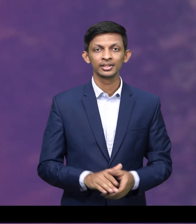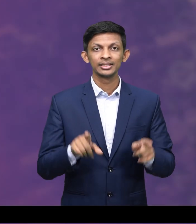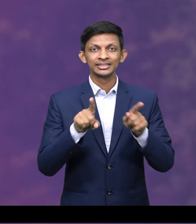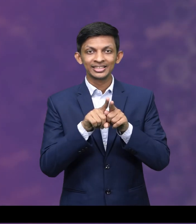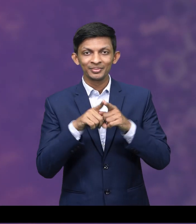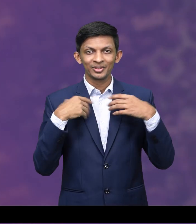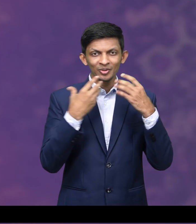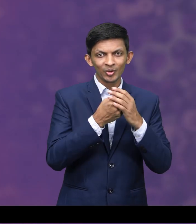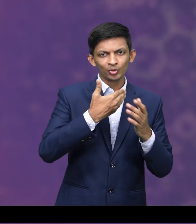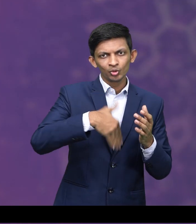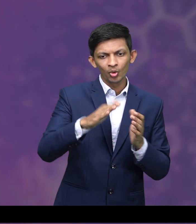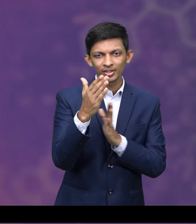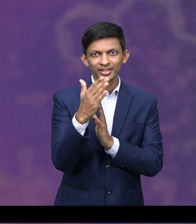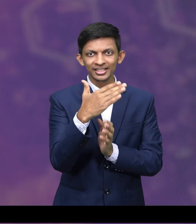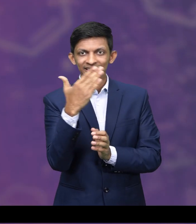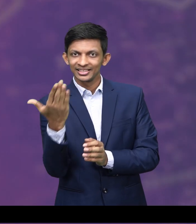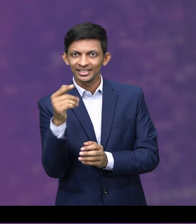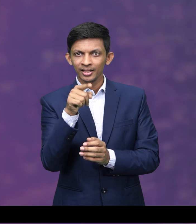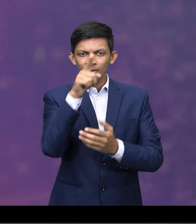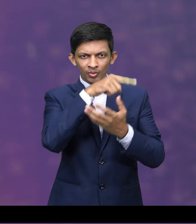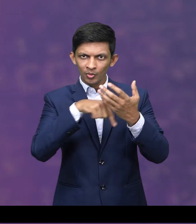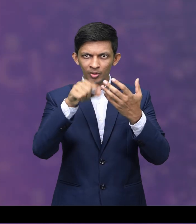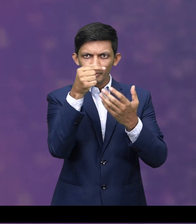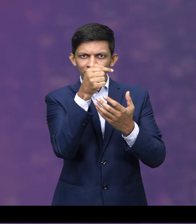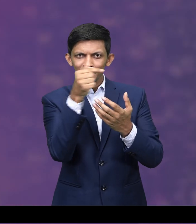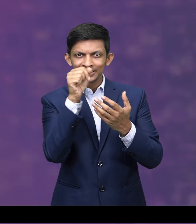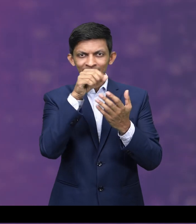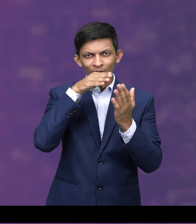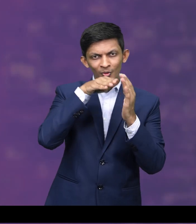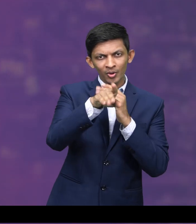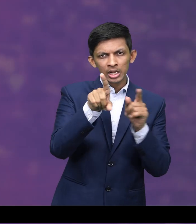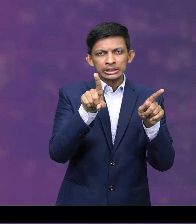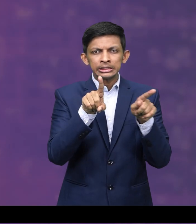మనం కుడివైపుకు వెళ్ళినప్పుడు ఎలక్ట్రాన్లు డి బ్లాక్ మరియు